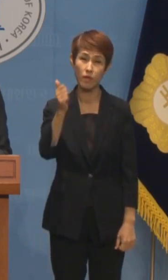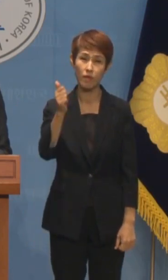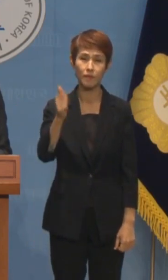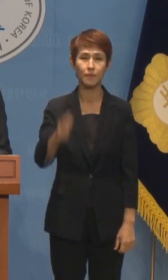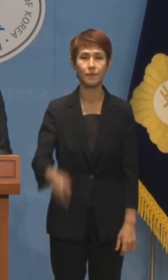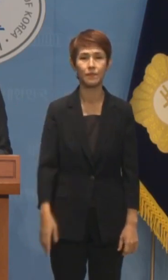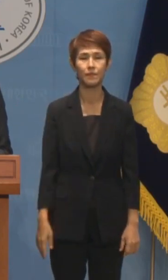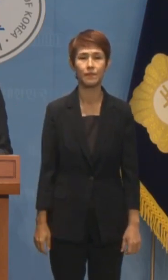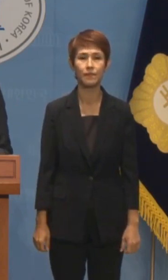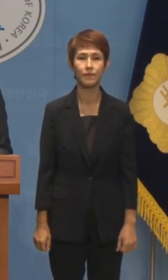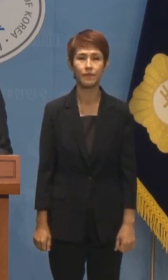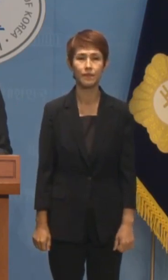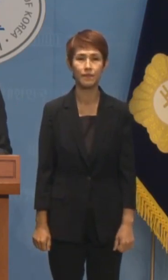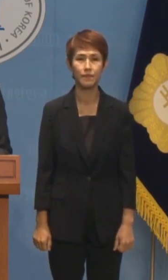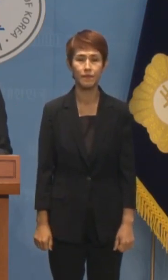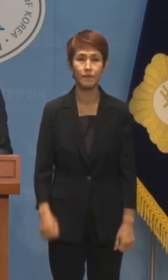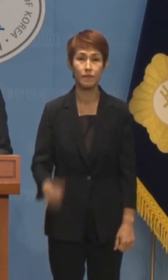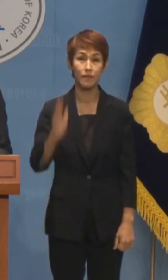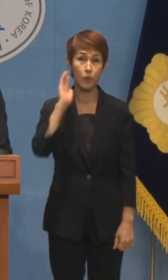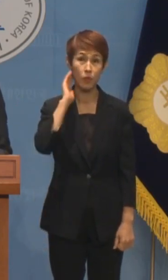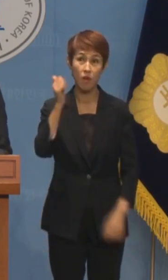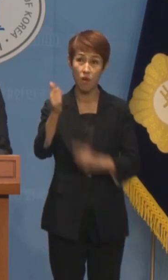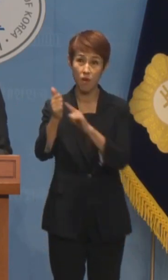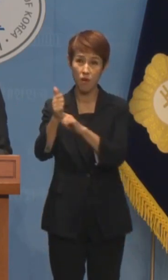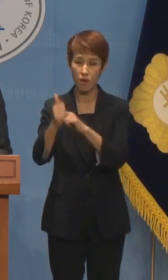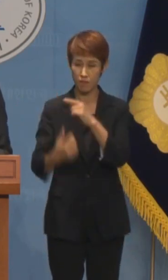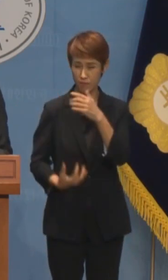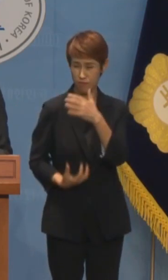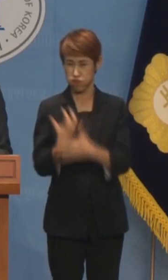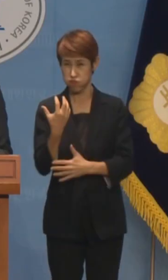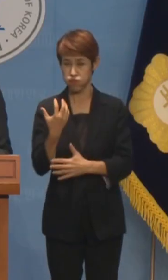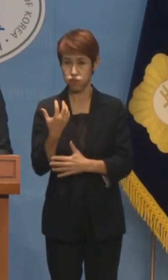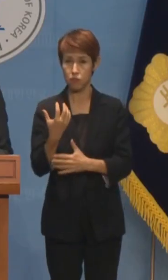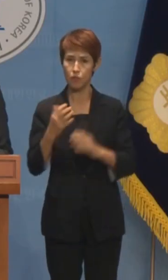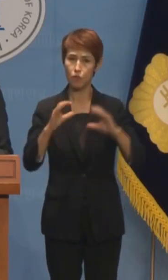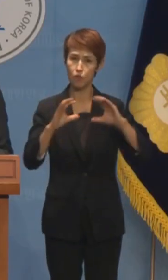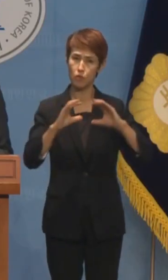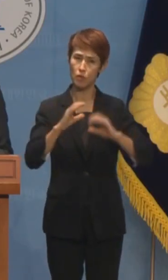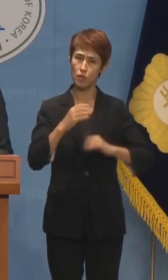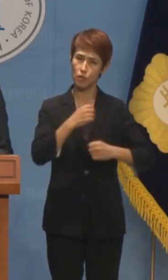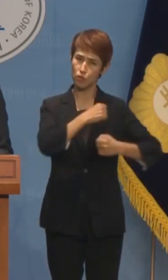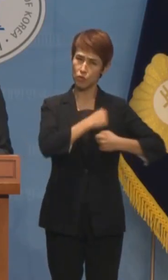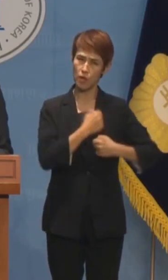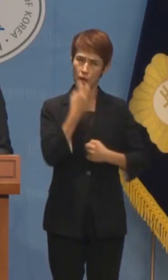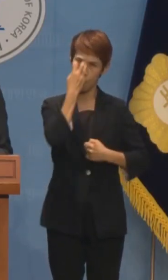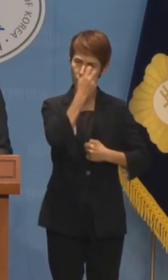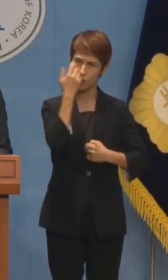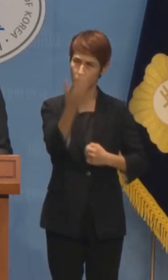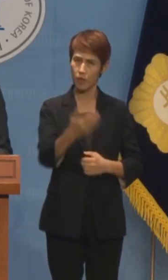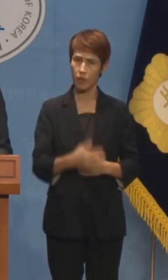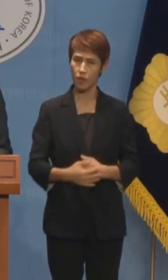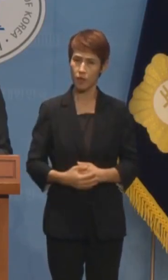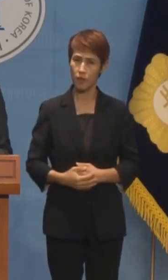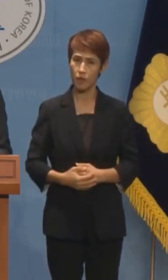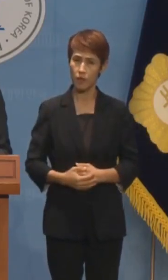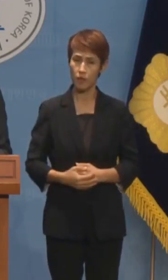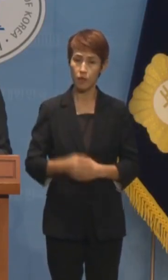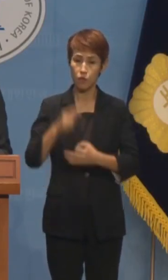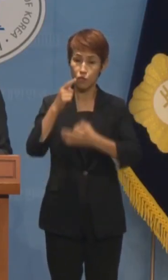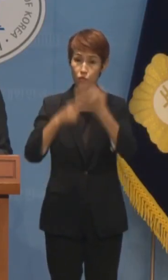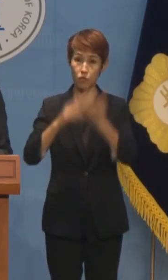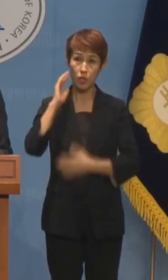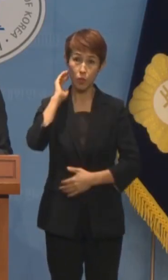다시 하겠습니다. 대통령의 경로가 국가안보 사항입니까? 윤석열 대통령은